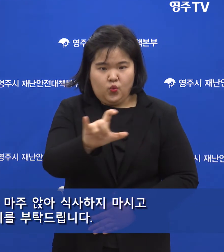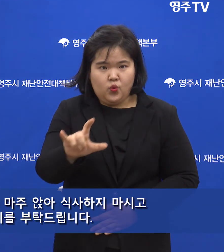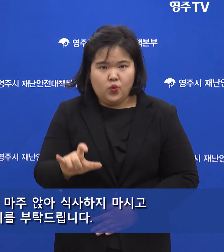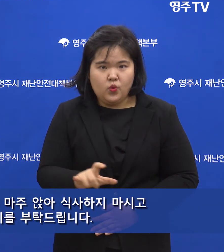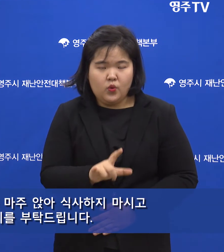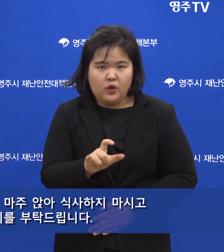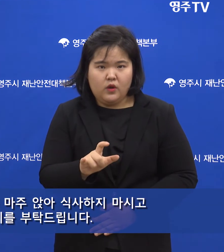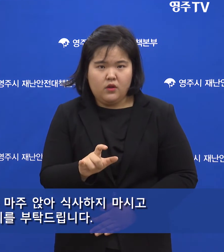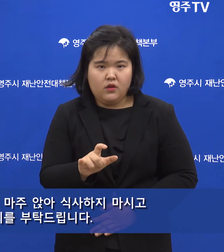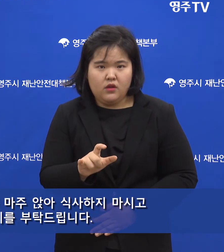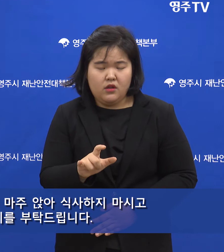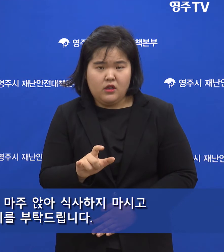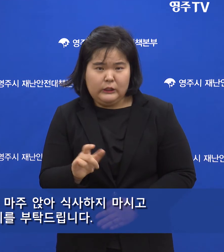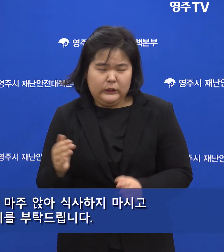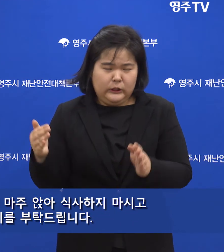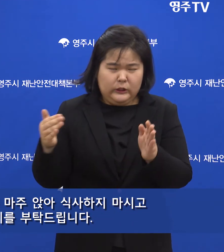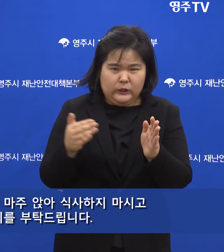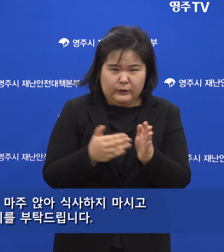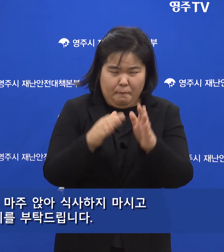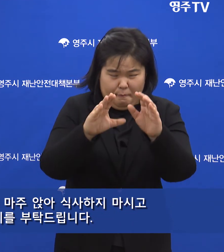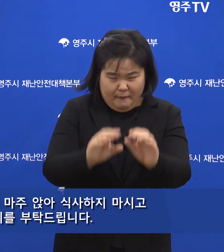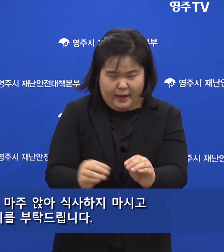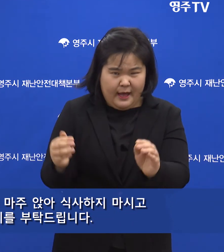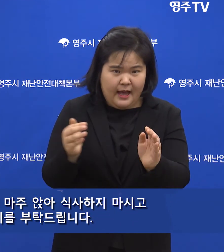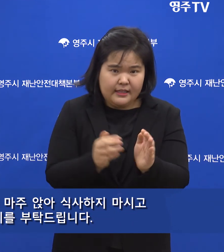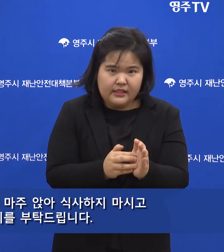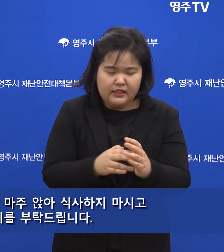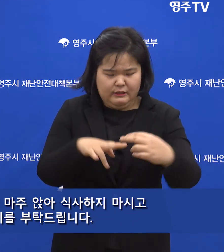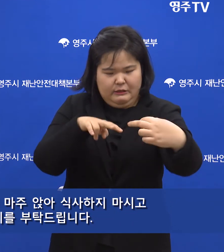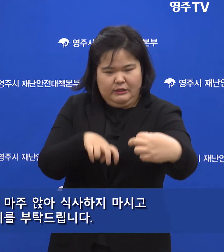창궐하는 이 기간만큼은 마주 앉아 식사하지 마시고